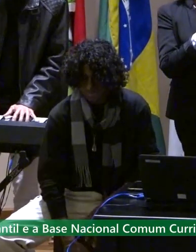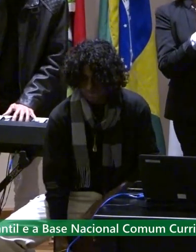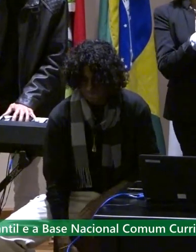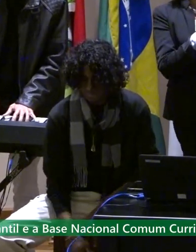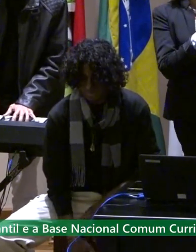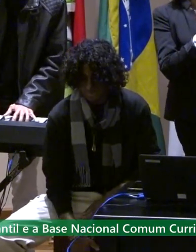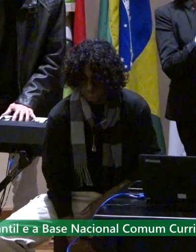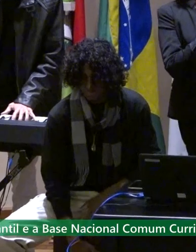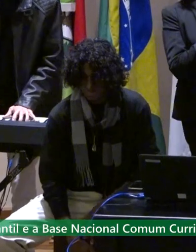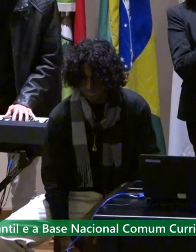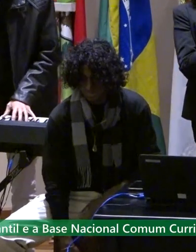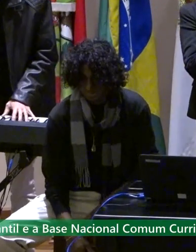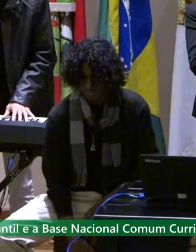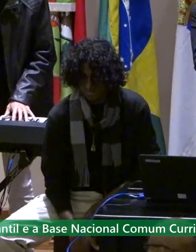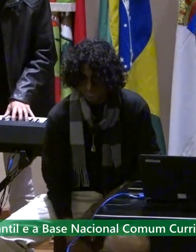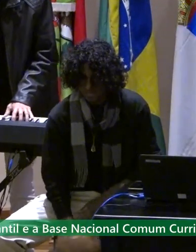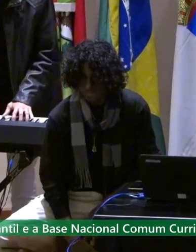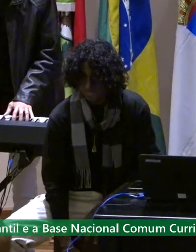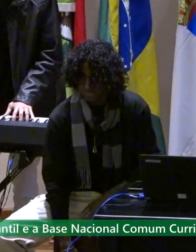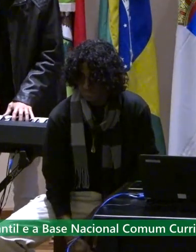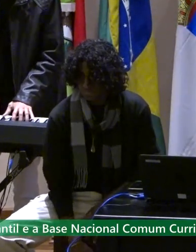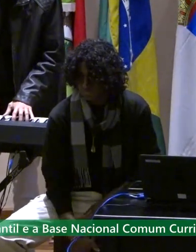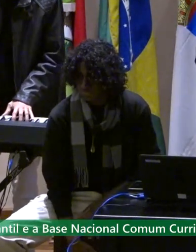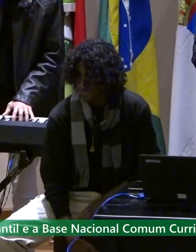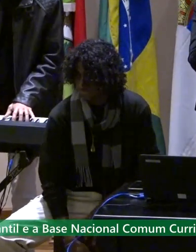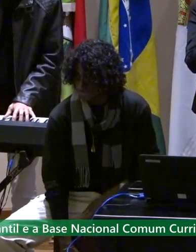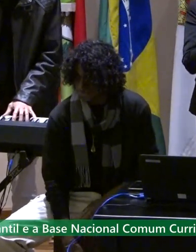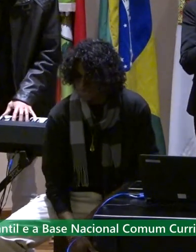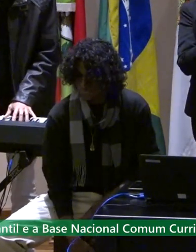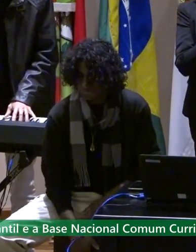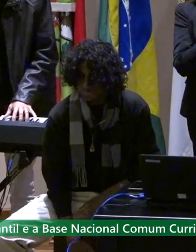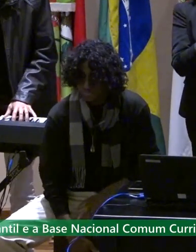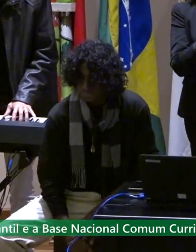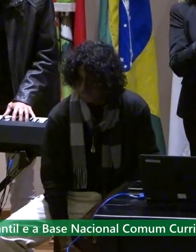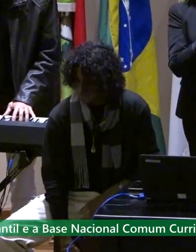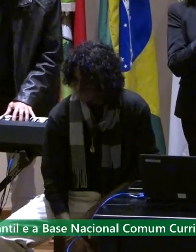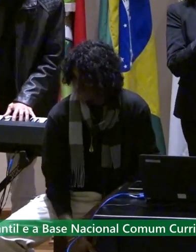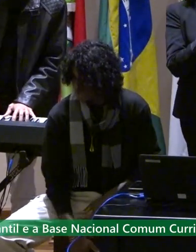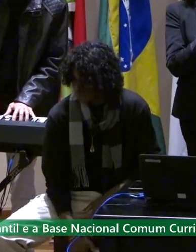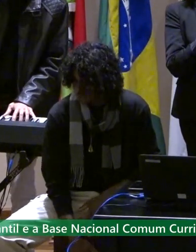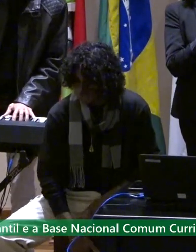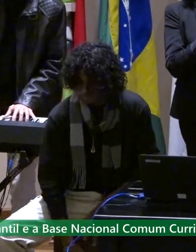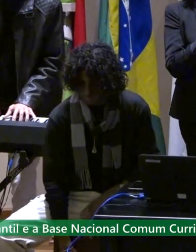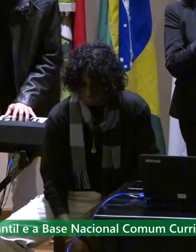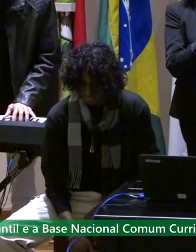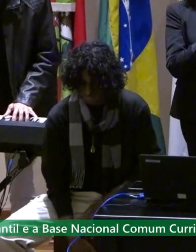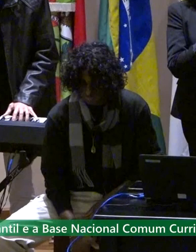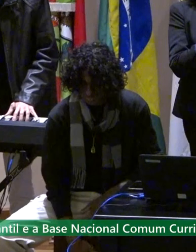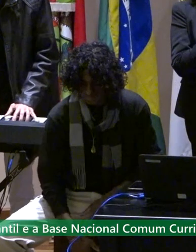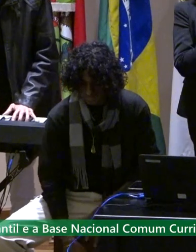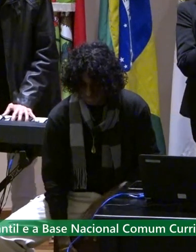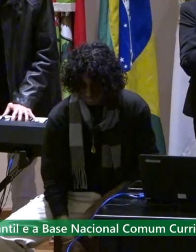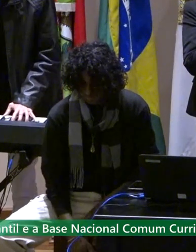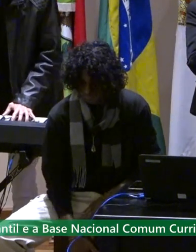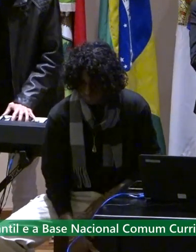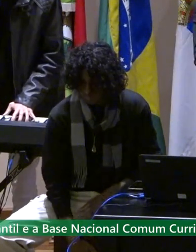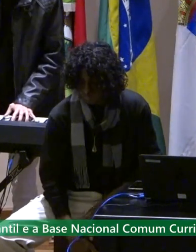porque cozir para que abusar para quê iludir